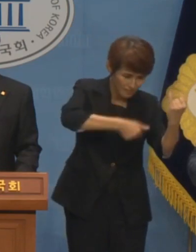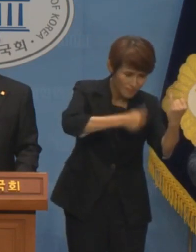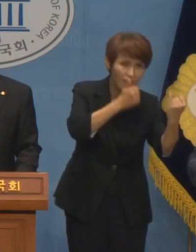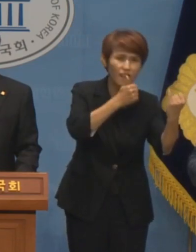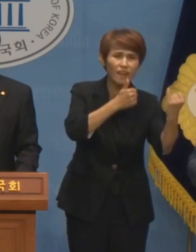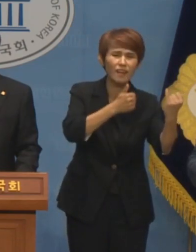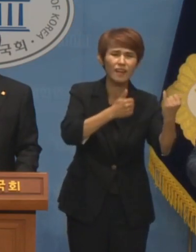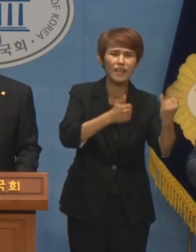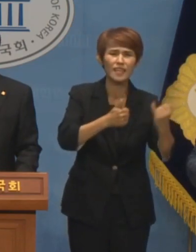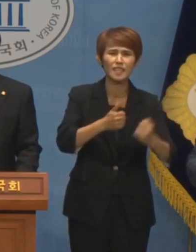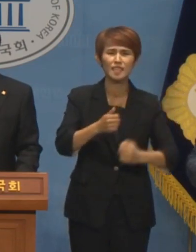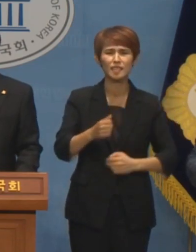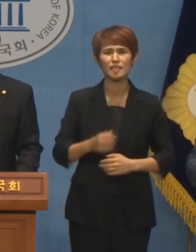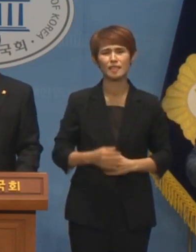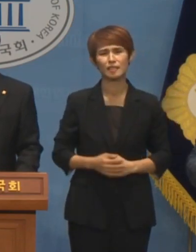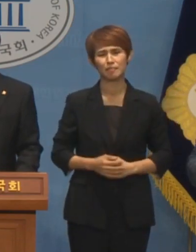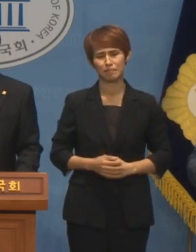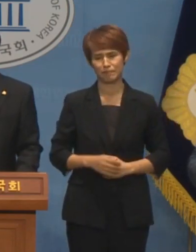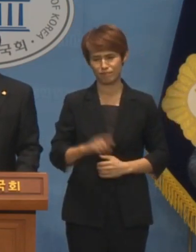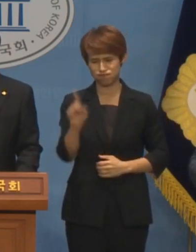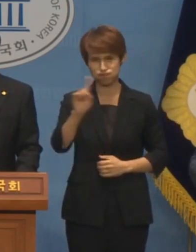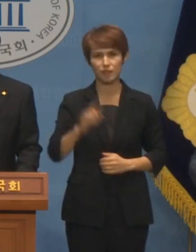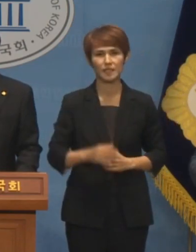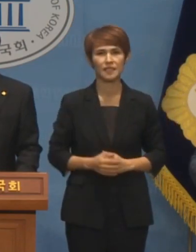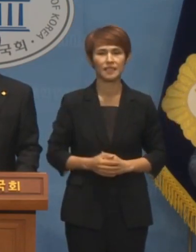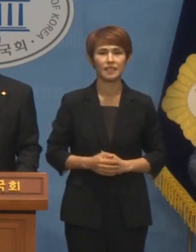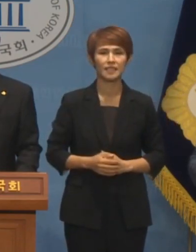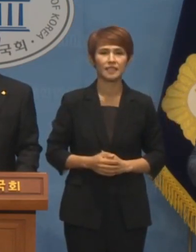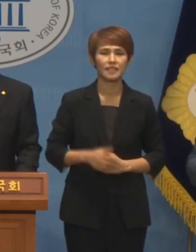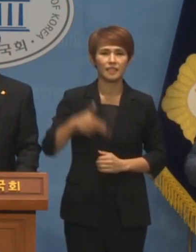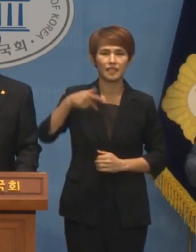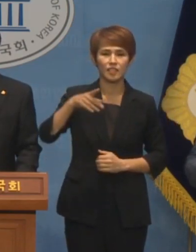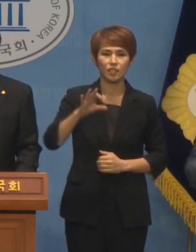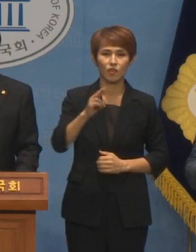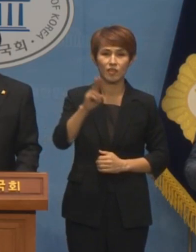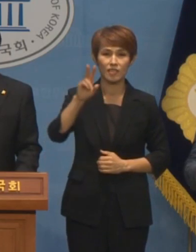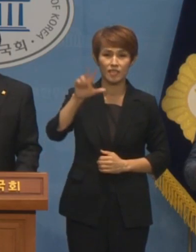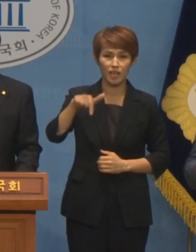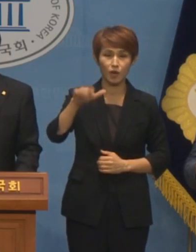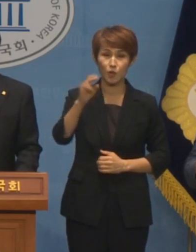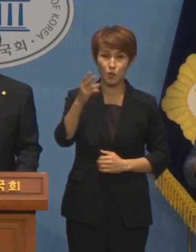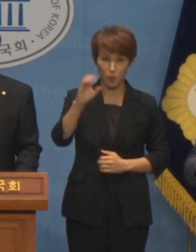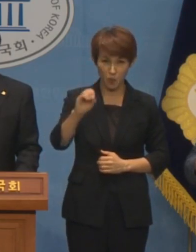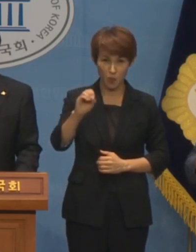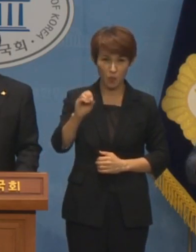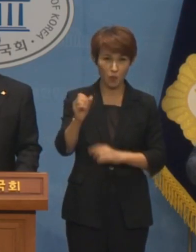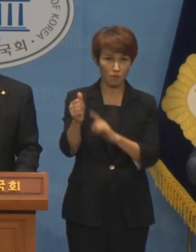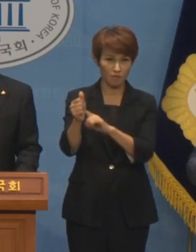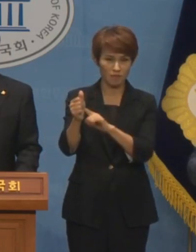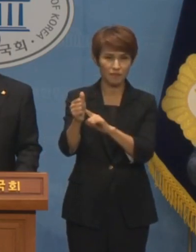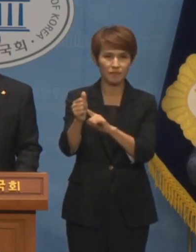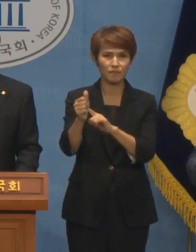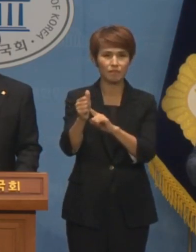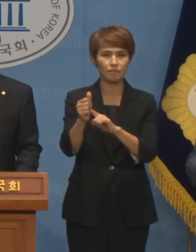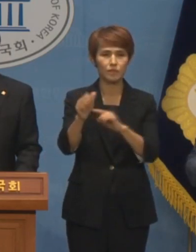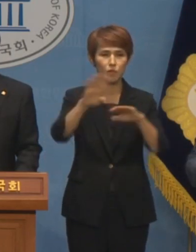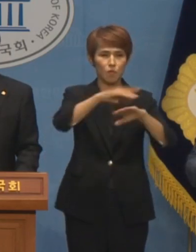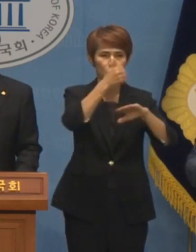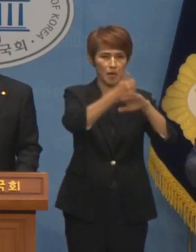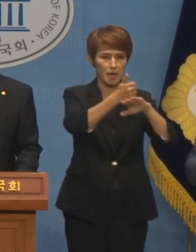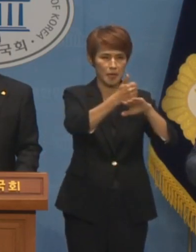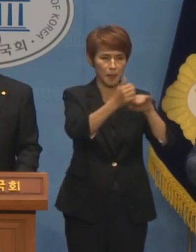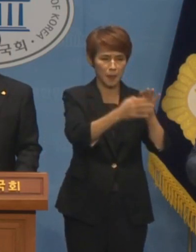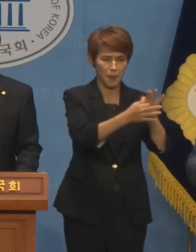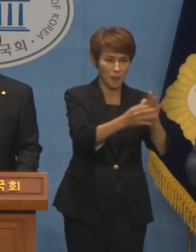없는 일입니다. 예전에 다산 정약용 선생님이 정조의 측근들이 비리를